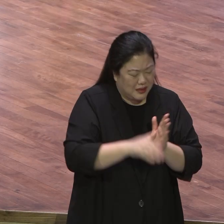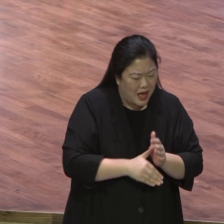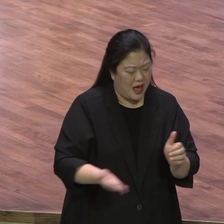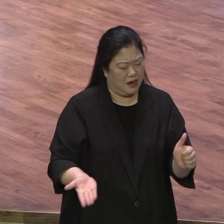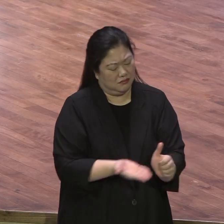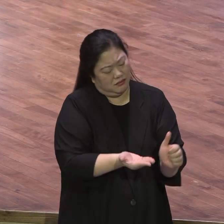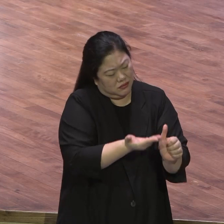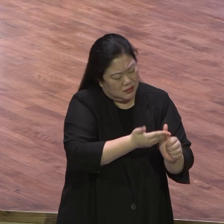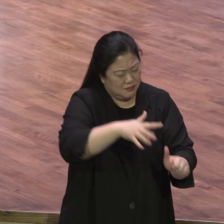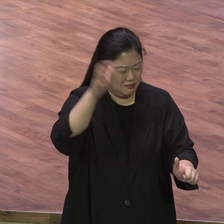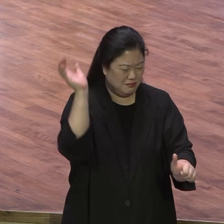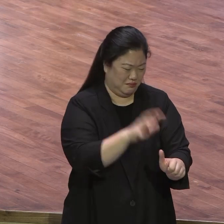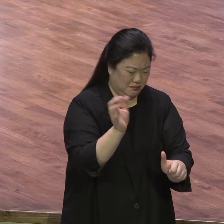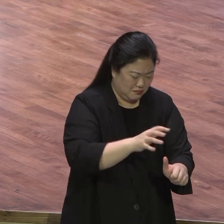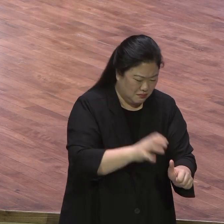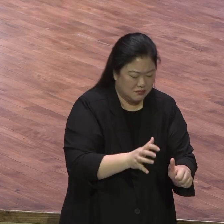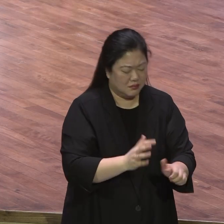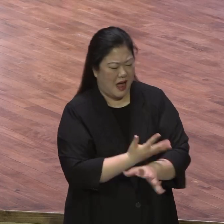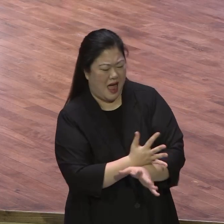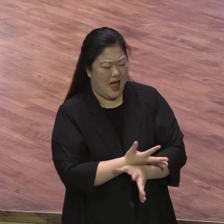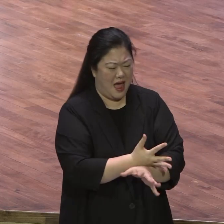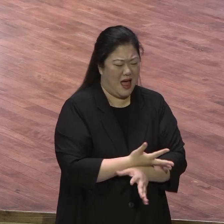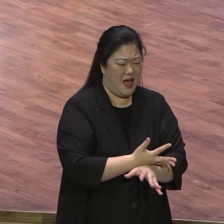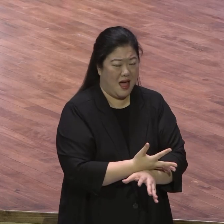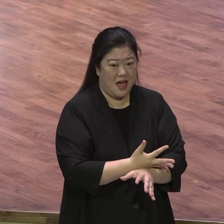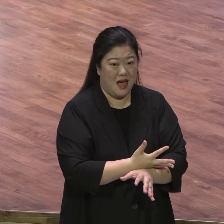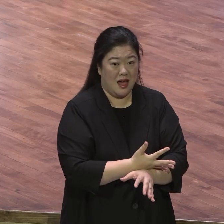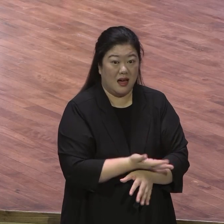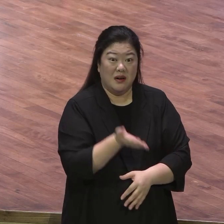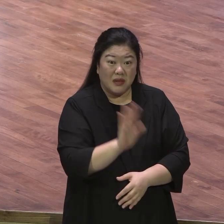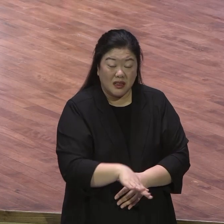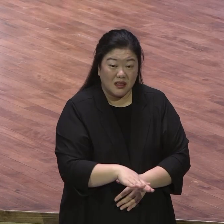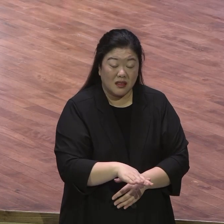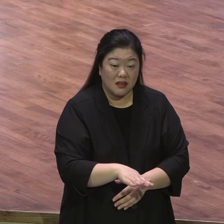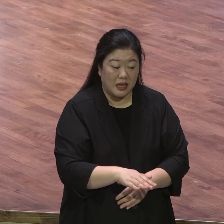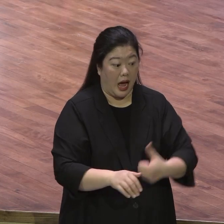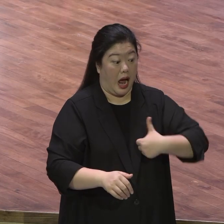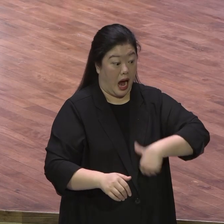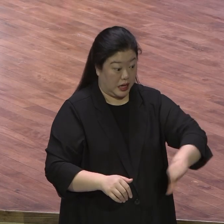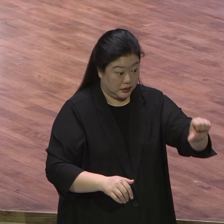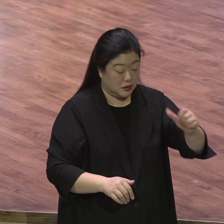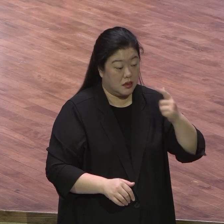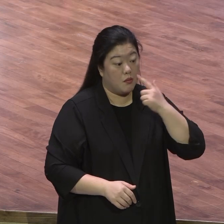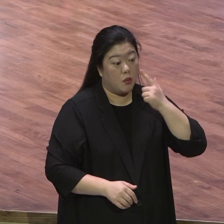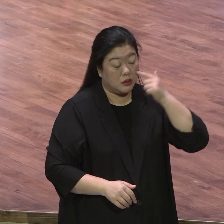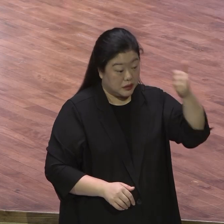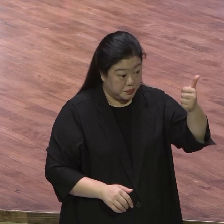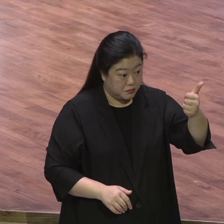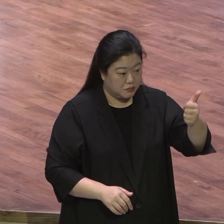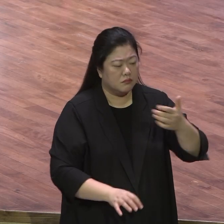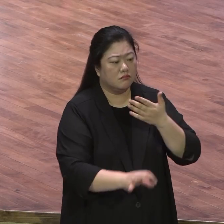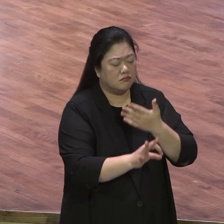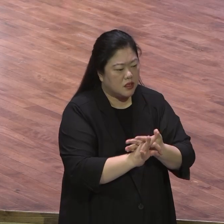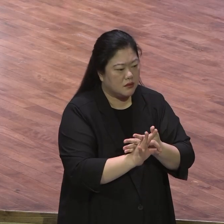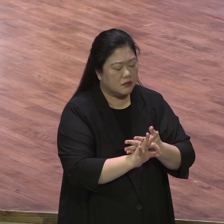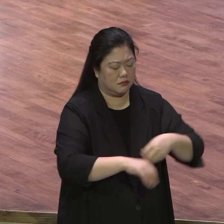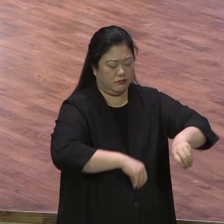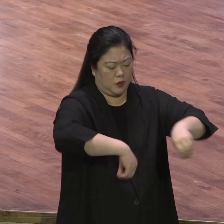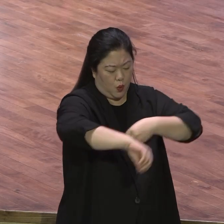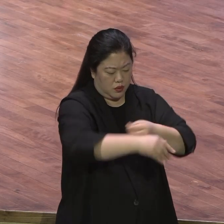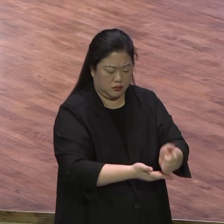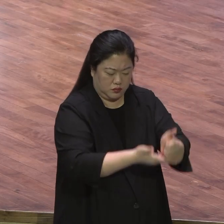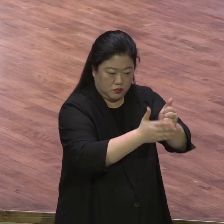동네에 있다가도 같이 신나게 장난치 놀았는데 이쪽으로 전도사 되는 순간 주의 종이 되는 순간부터